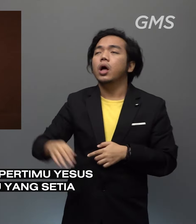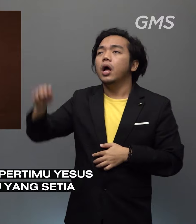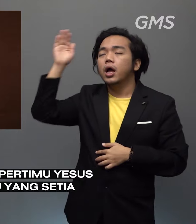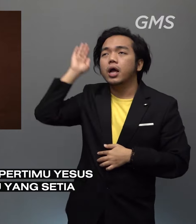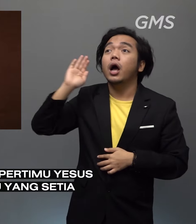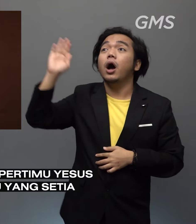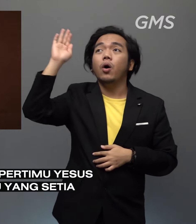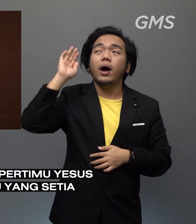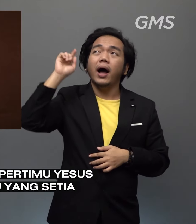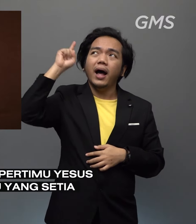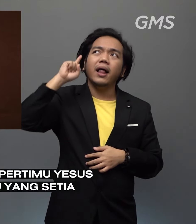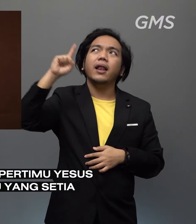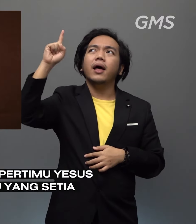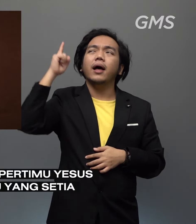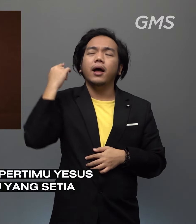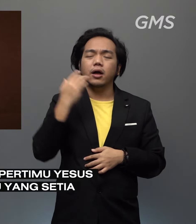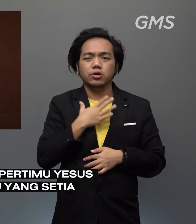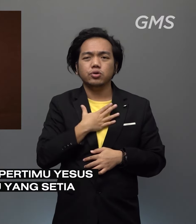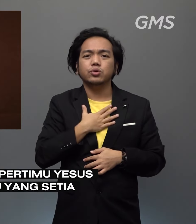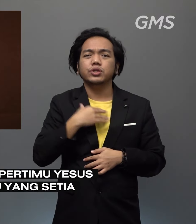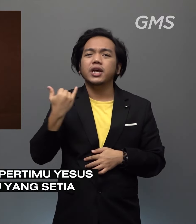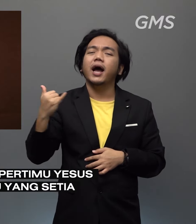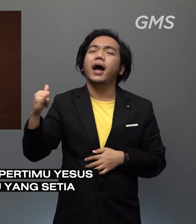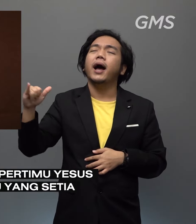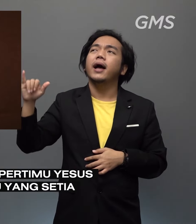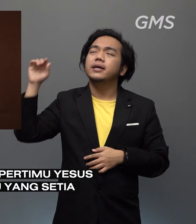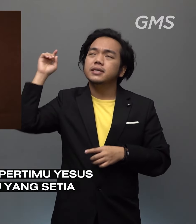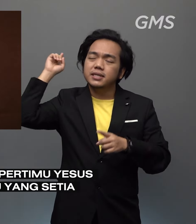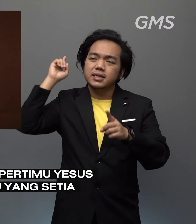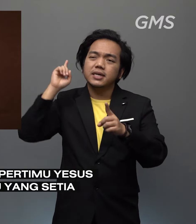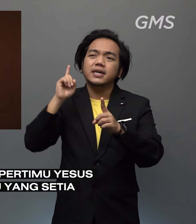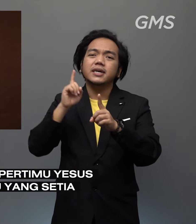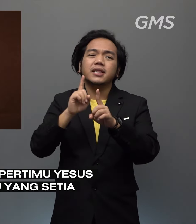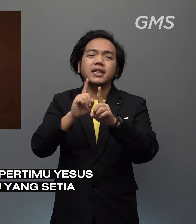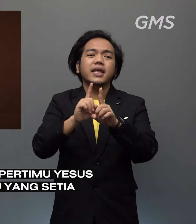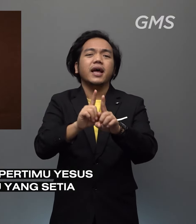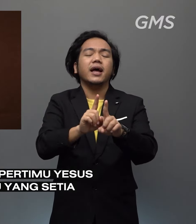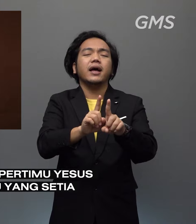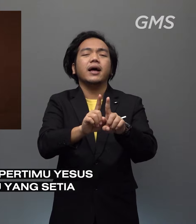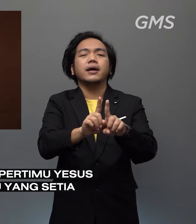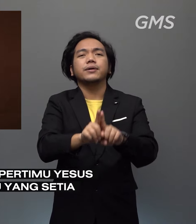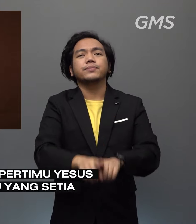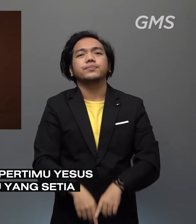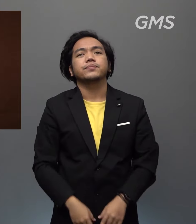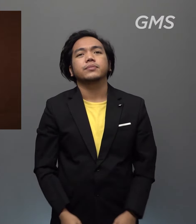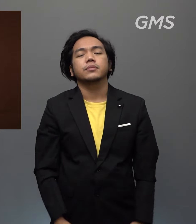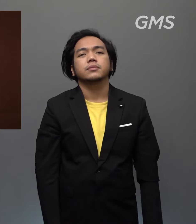Yesus, kau Allahku yang setia.